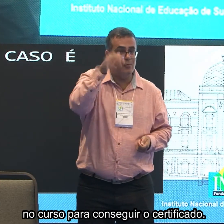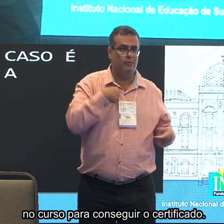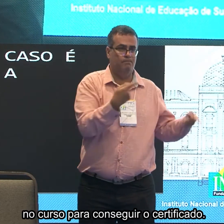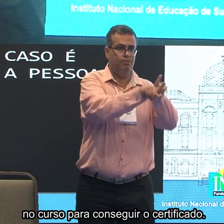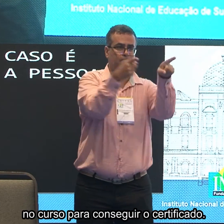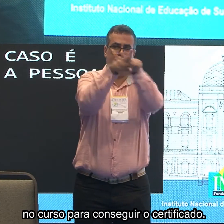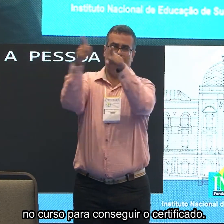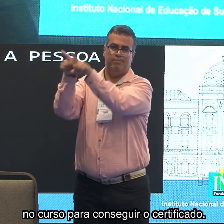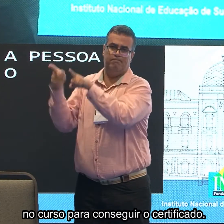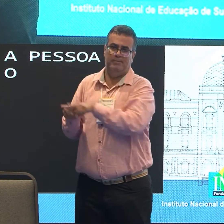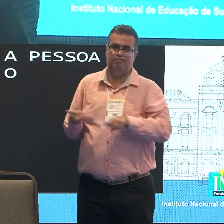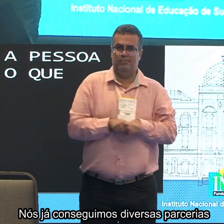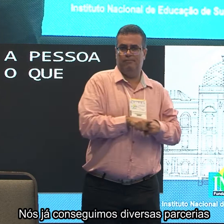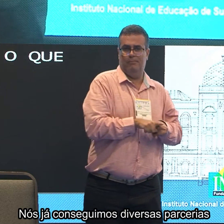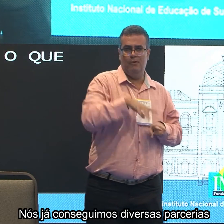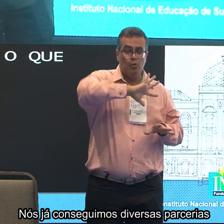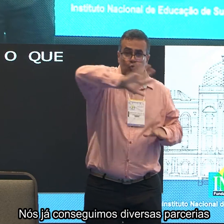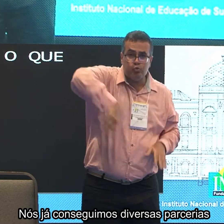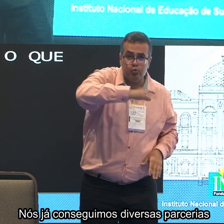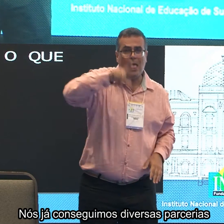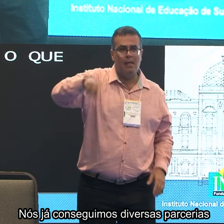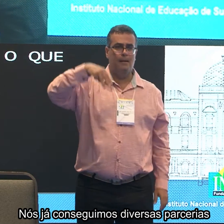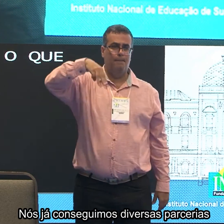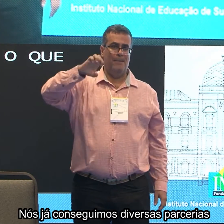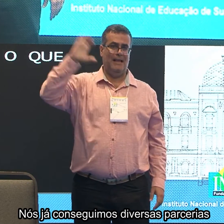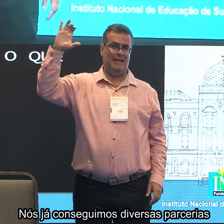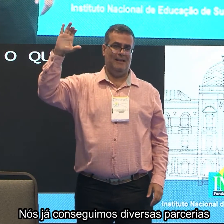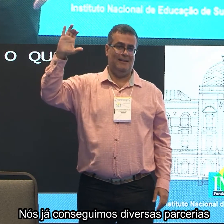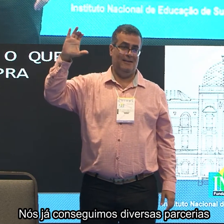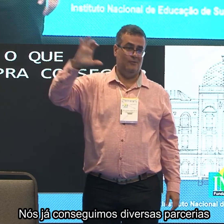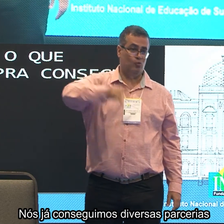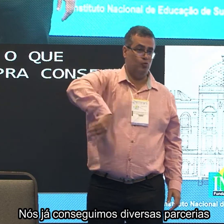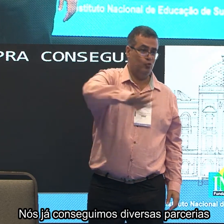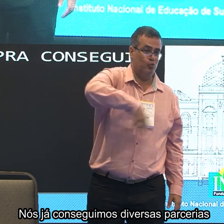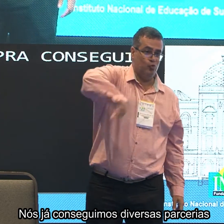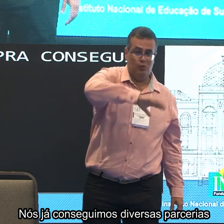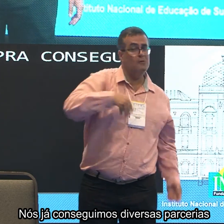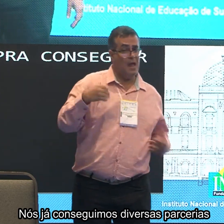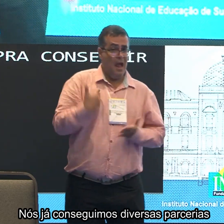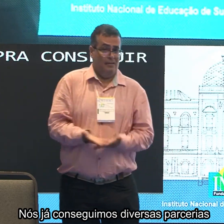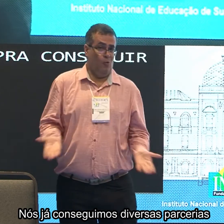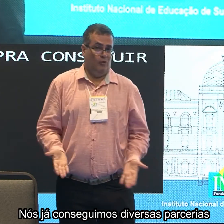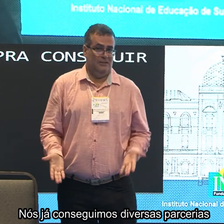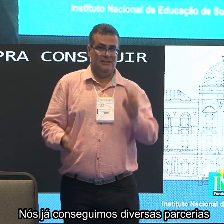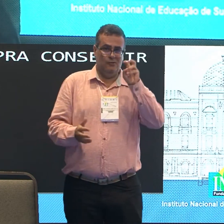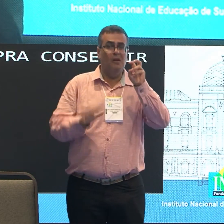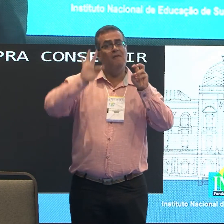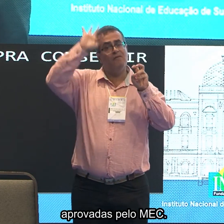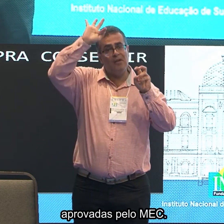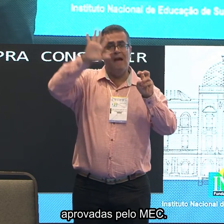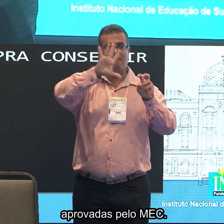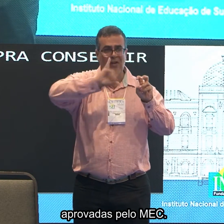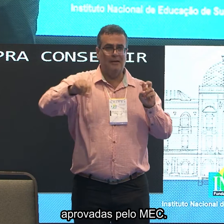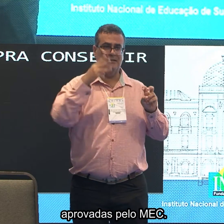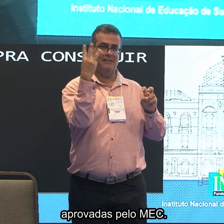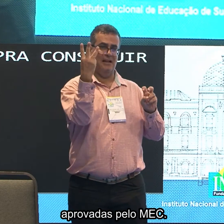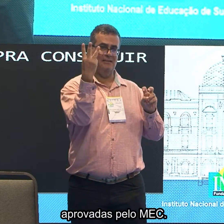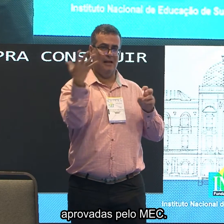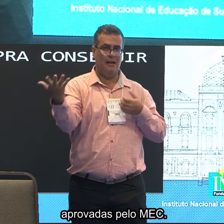conseguir o certificado. Então, nós já conseguimos diversas parcerias aprovadas já pelo